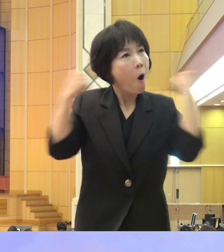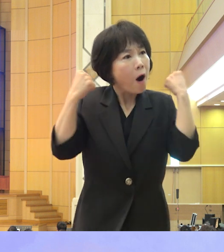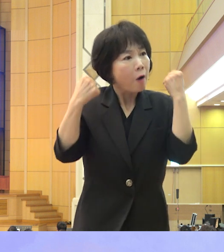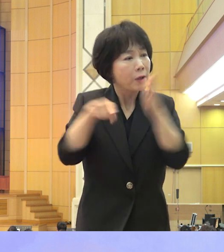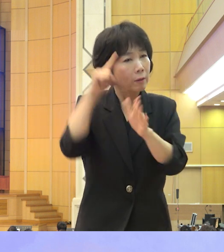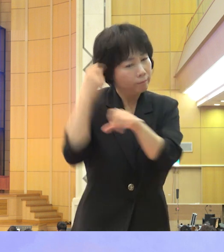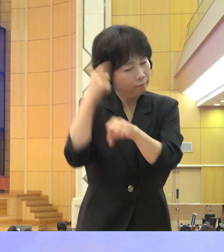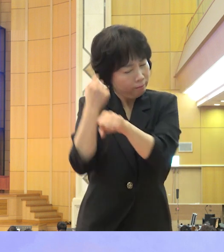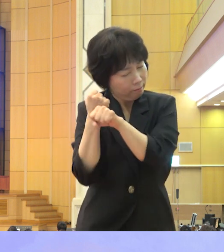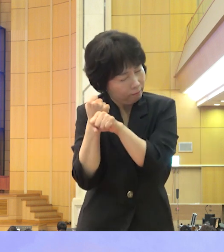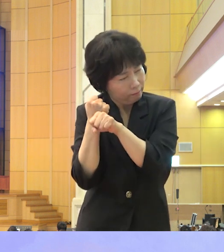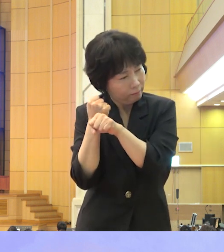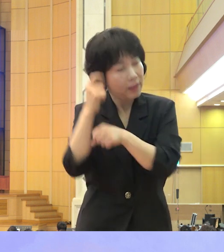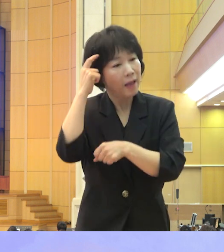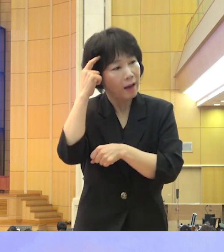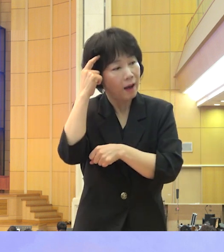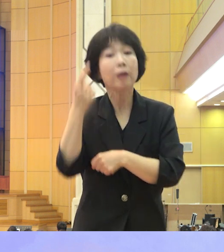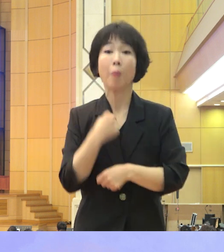봤더니,